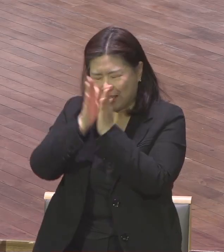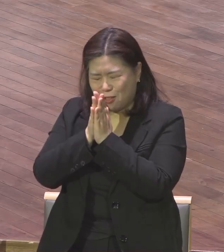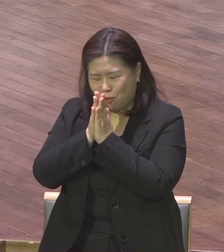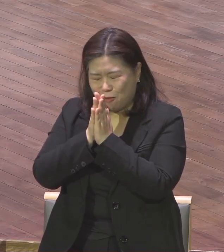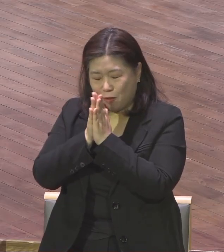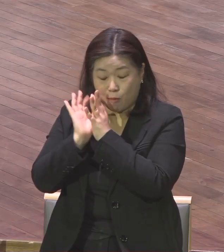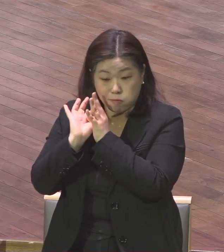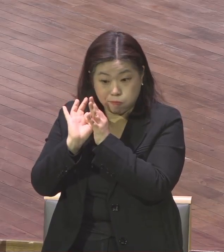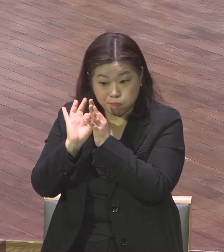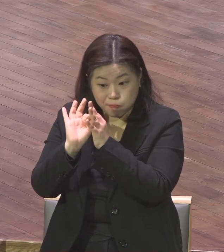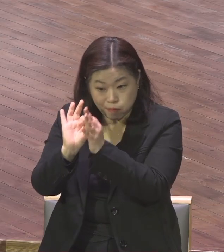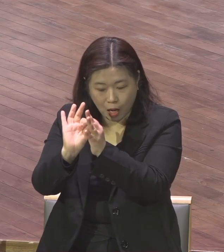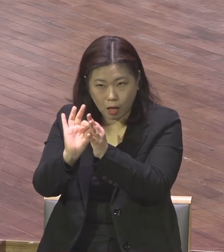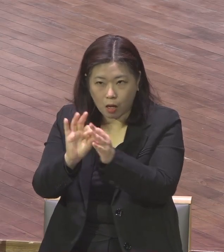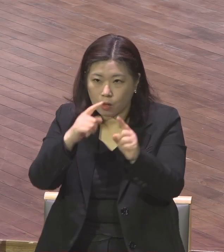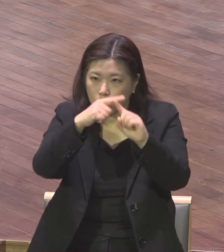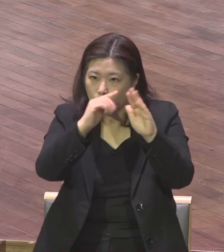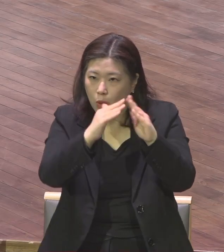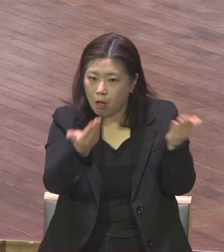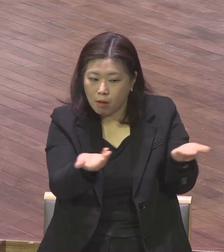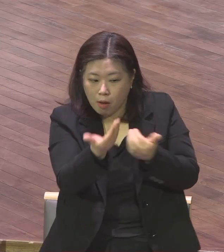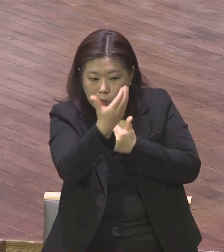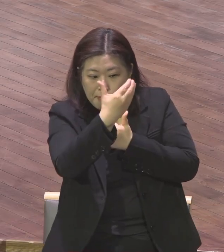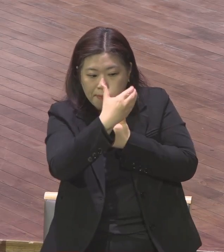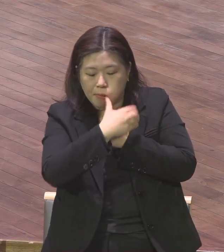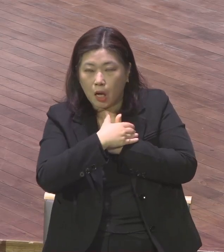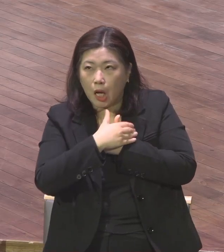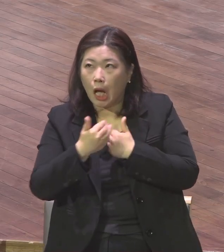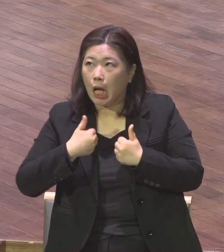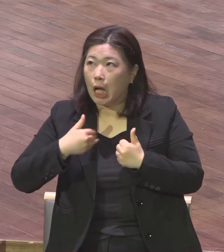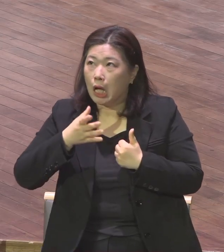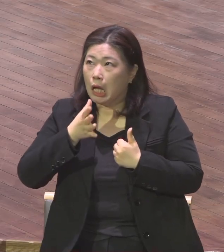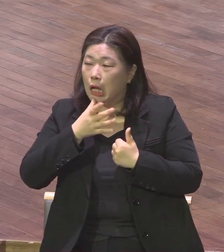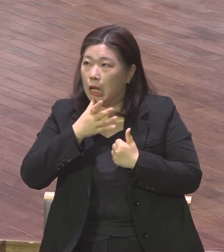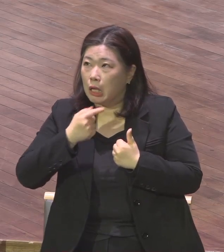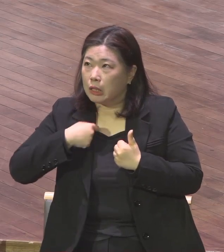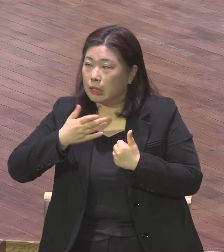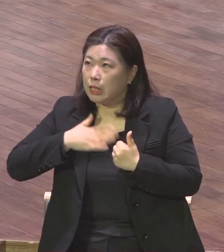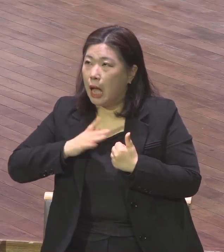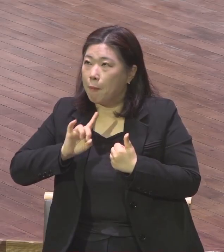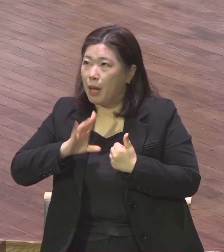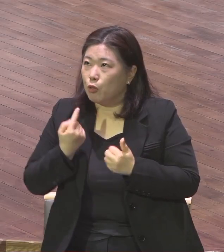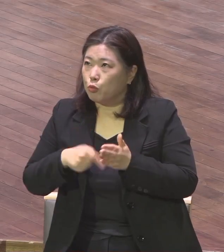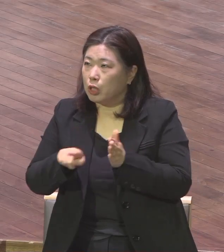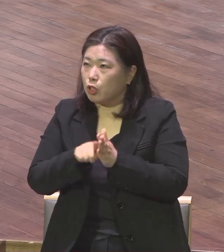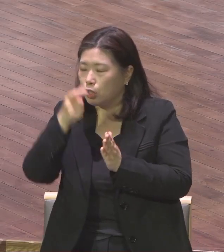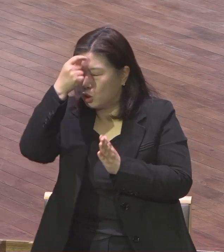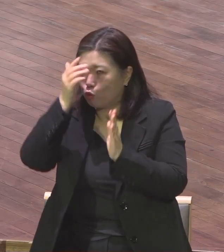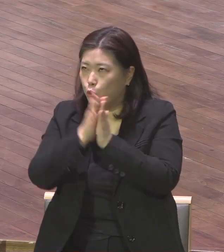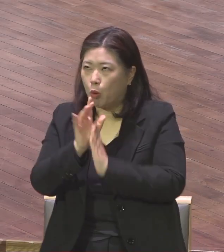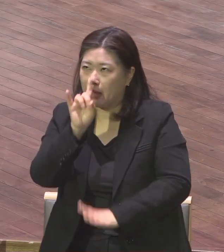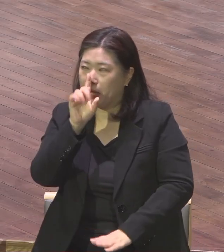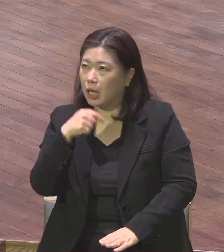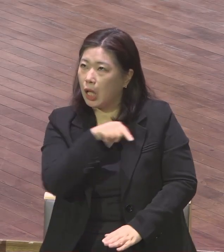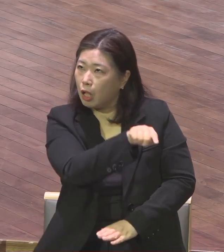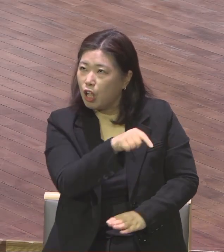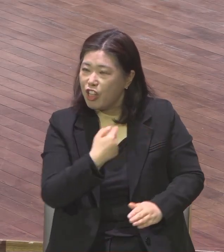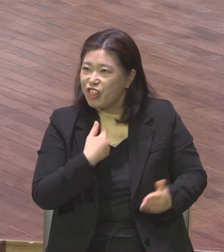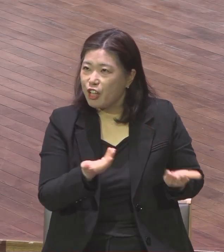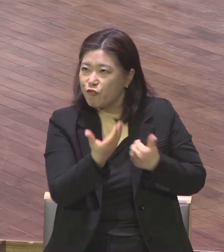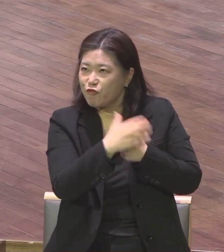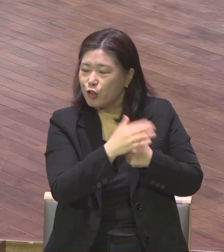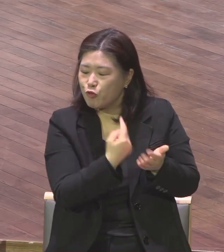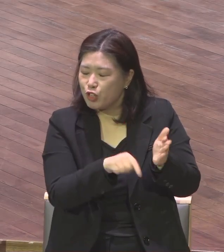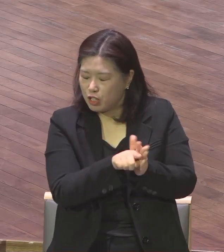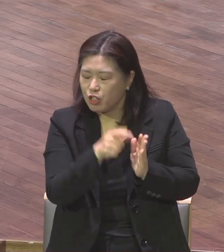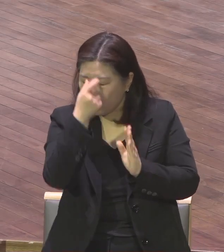부담이 오니까 계속해서 나와 동역하는 동역자들 위해서 기도하게 되고, 심지어 자꾸 사역하는데